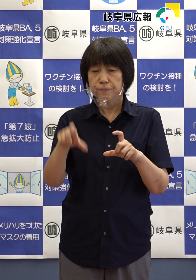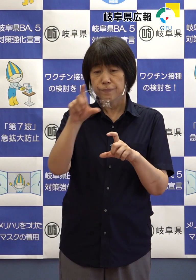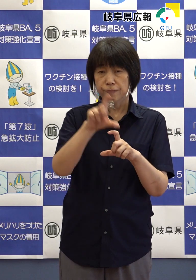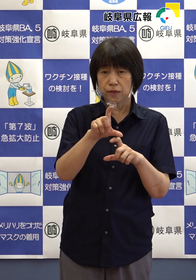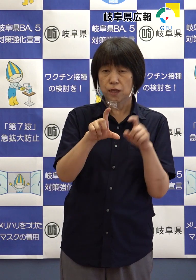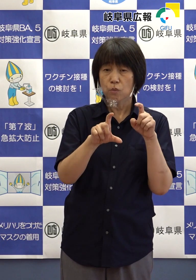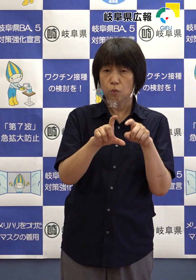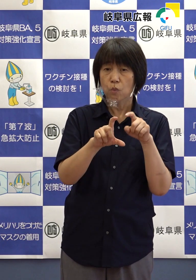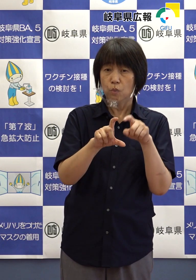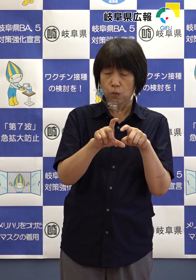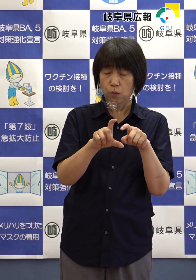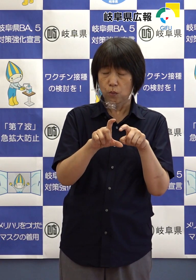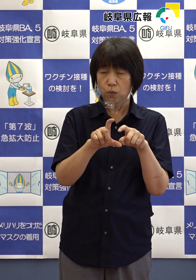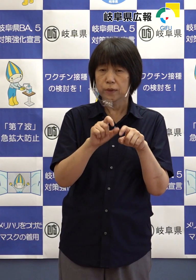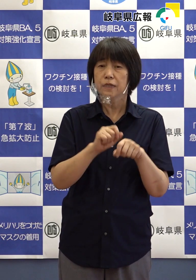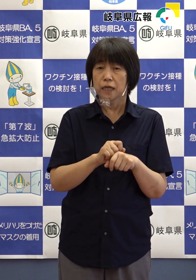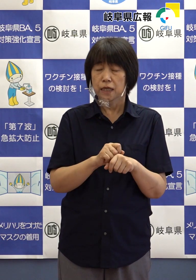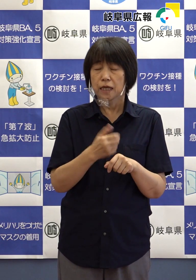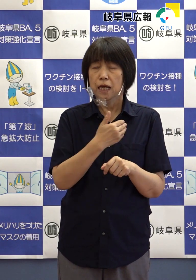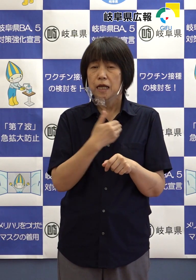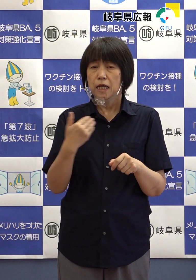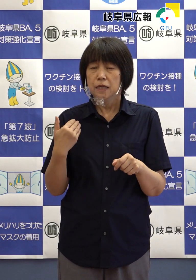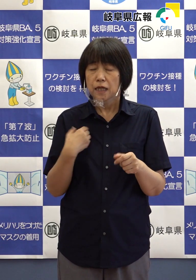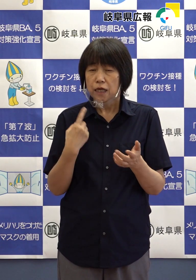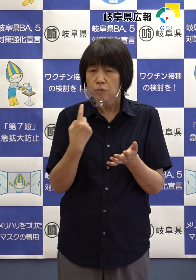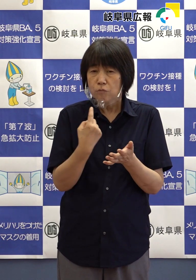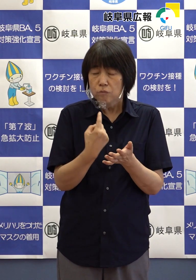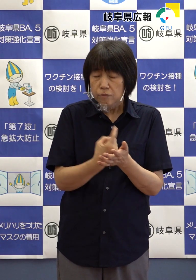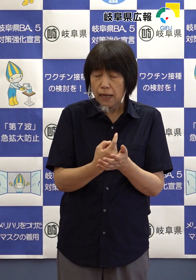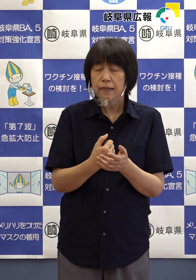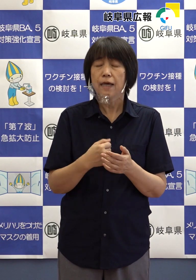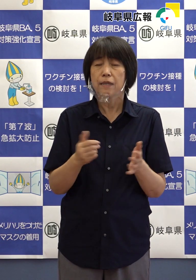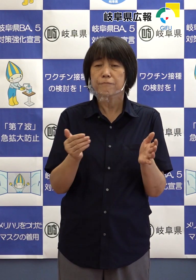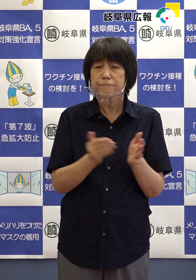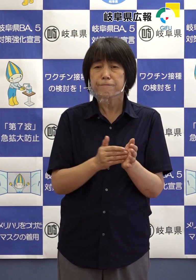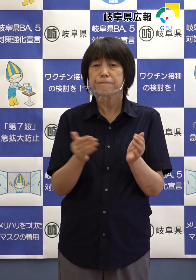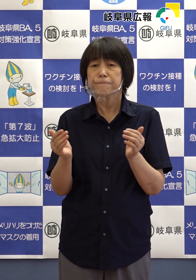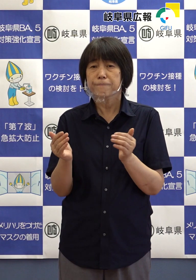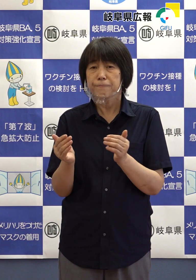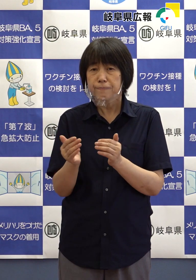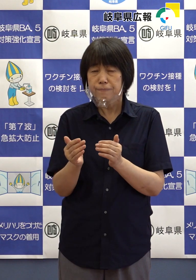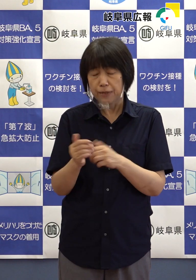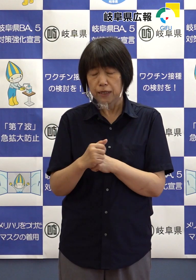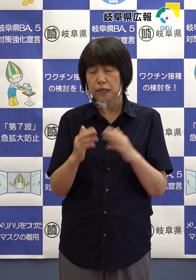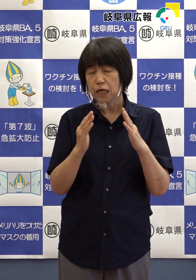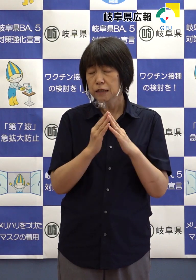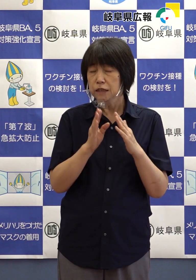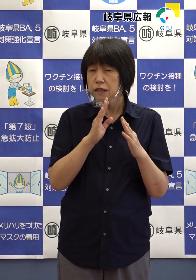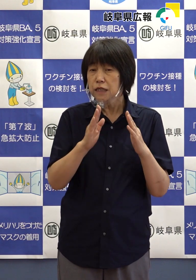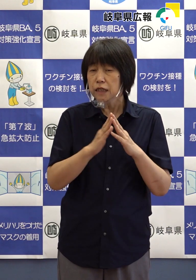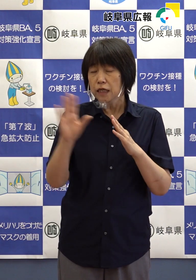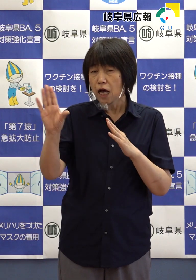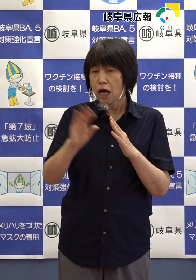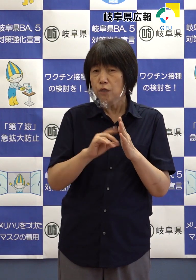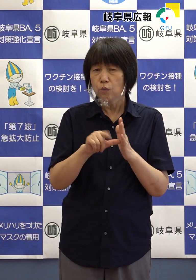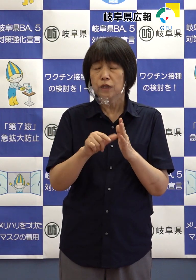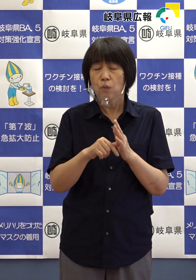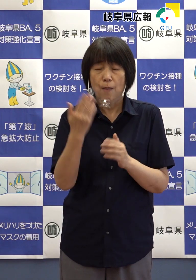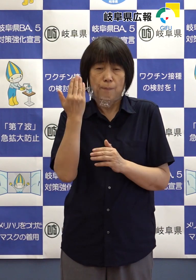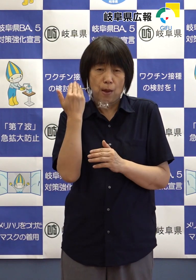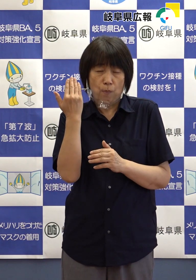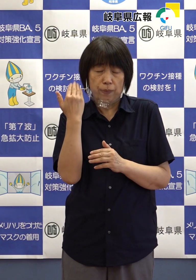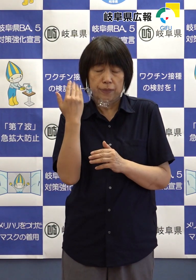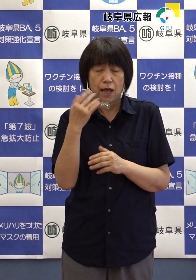さもありましたけれどもいません現行規制するときとかよんおん鍵盤拠点も